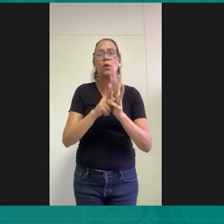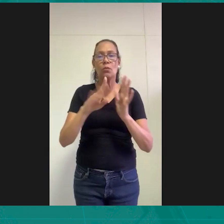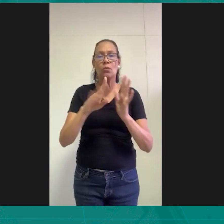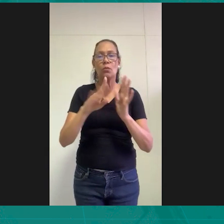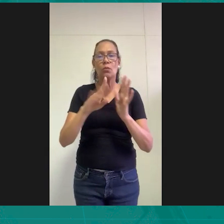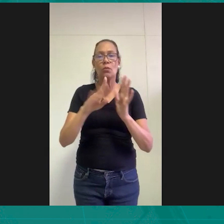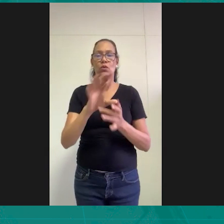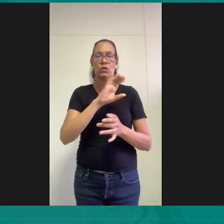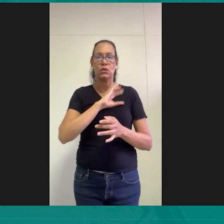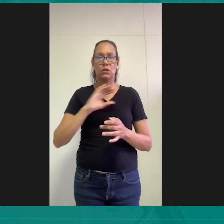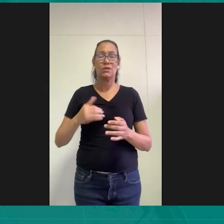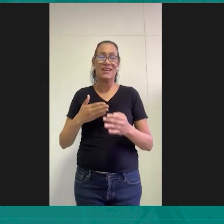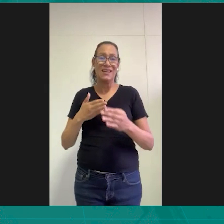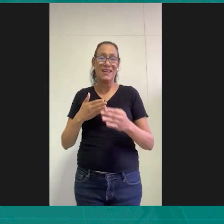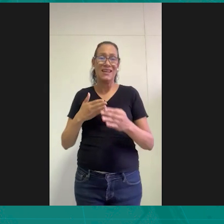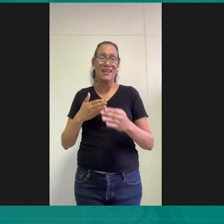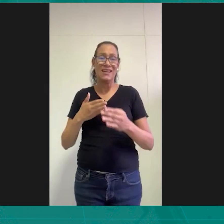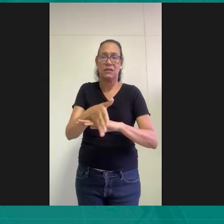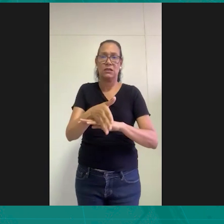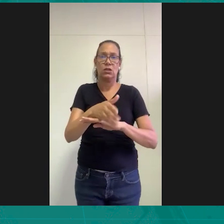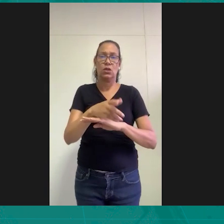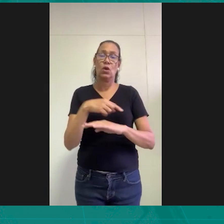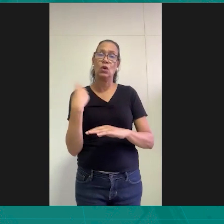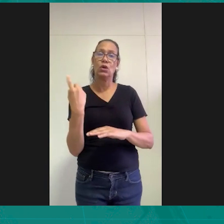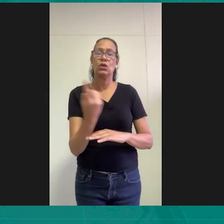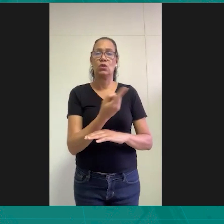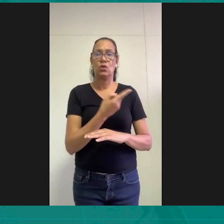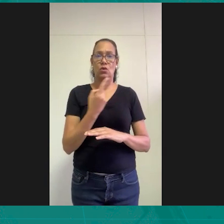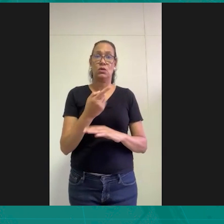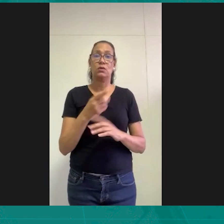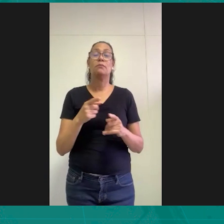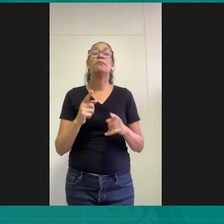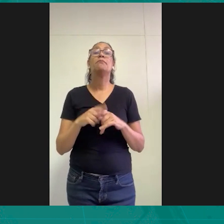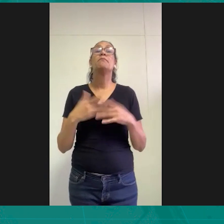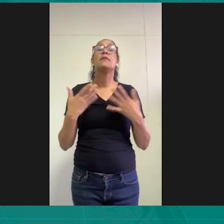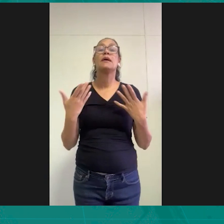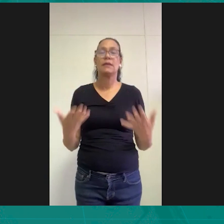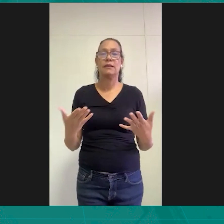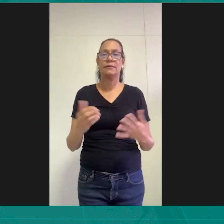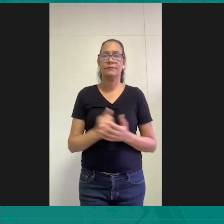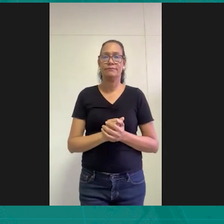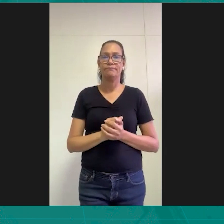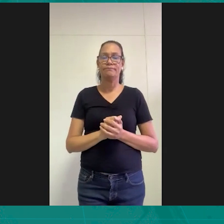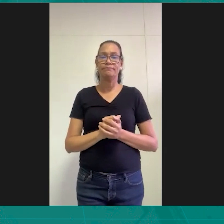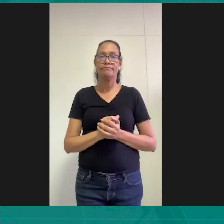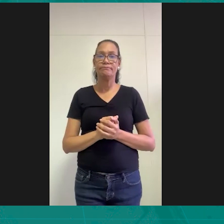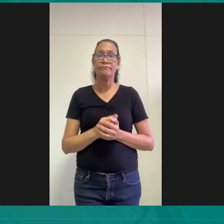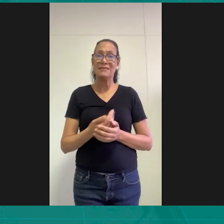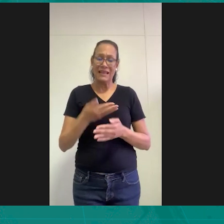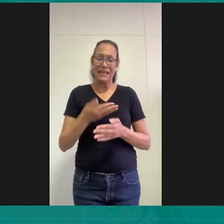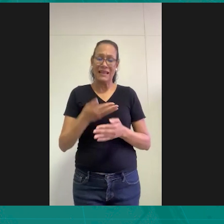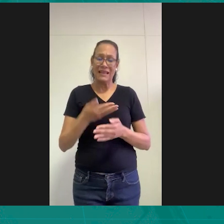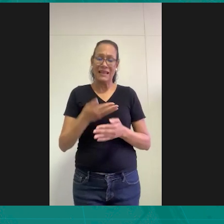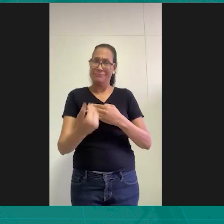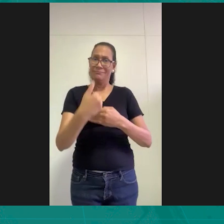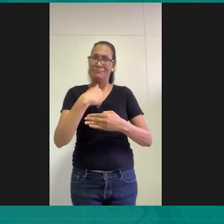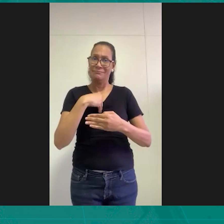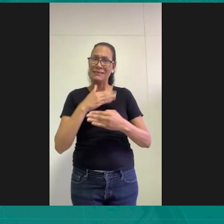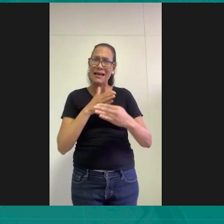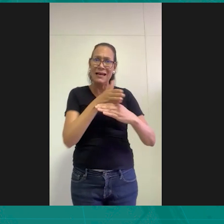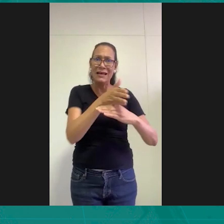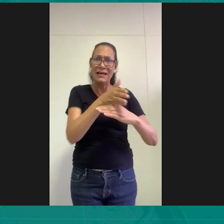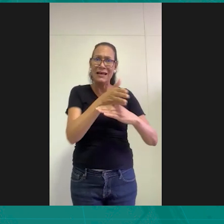para habitar em nós. E como, o que ele queria fazer